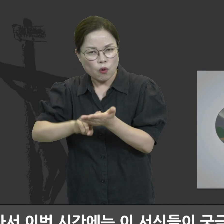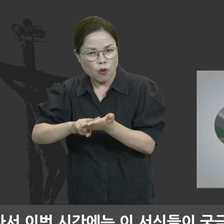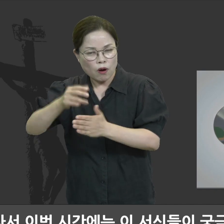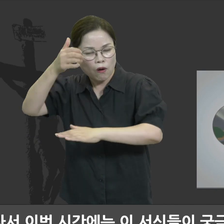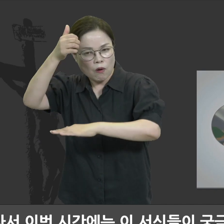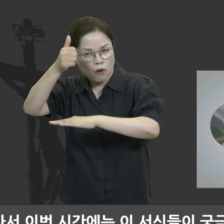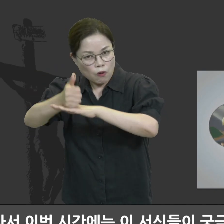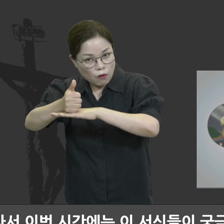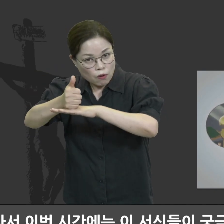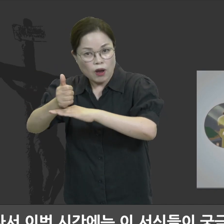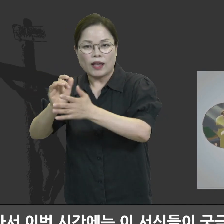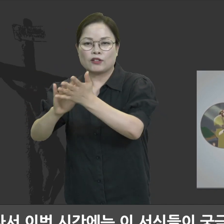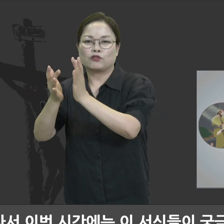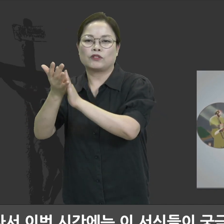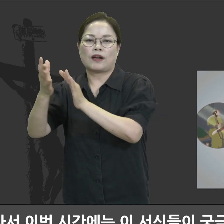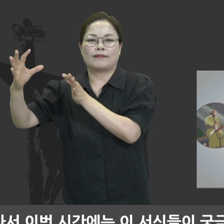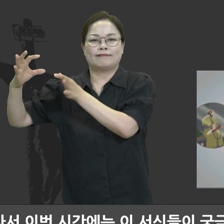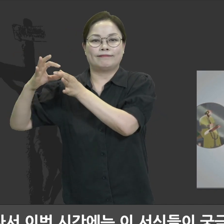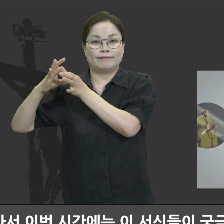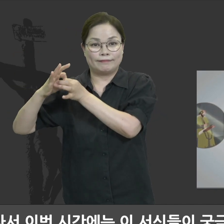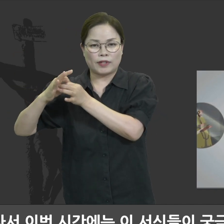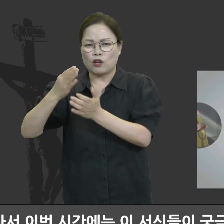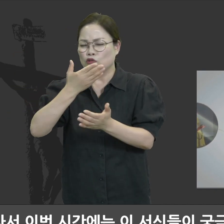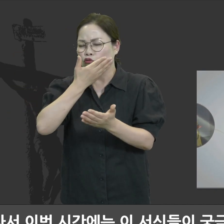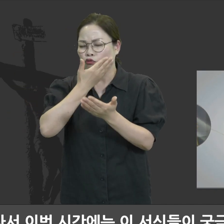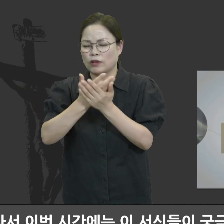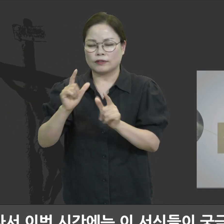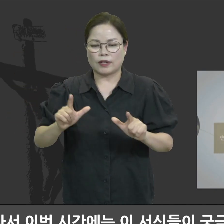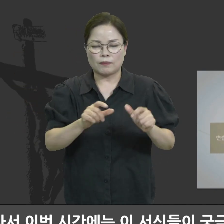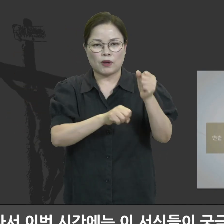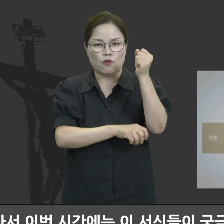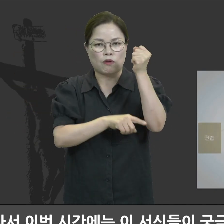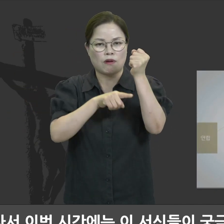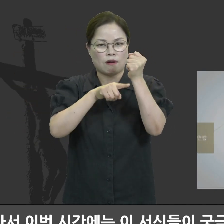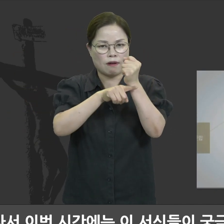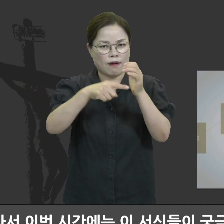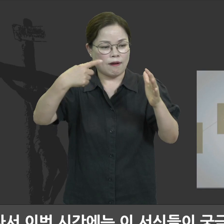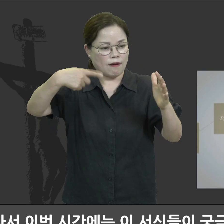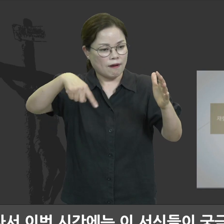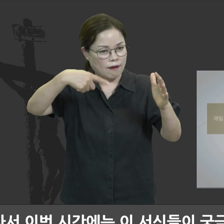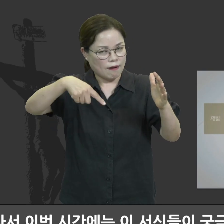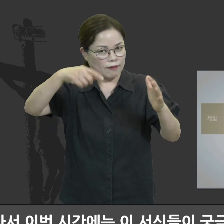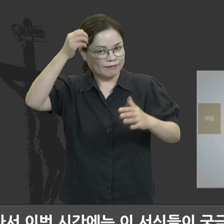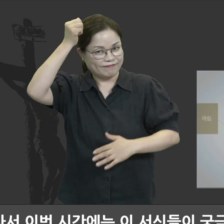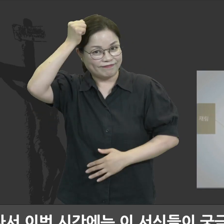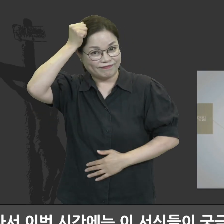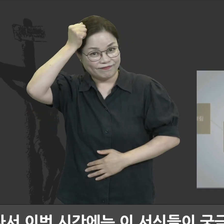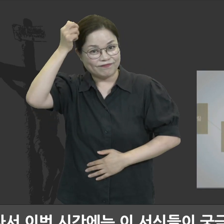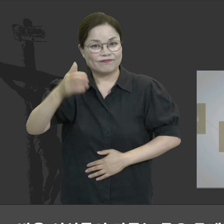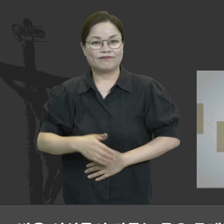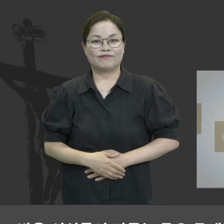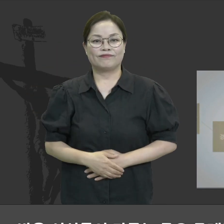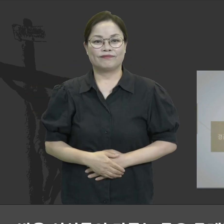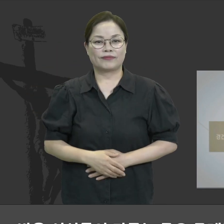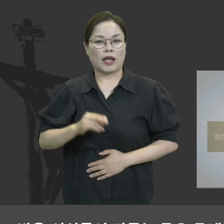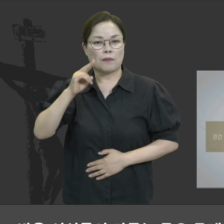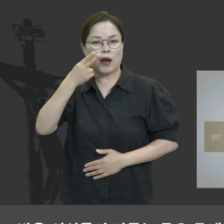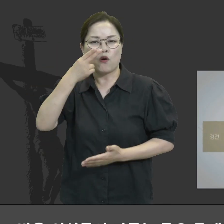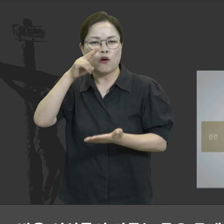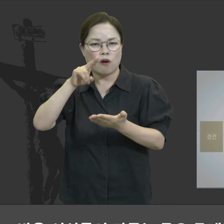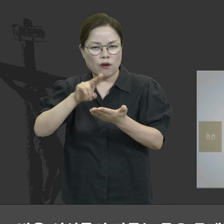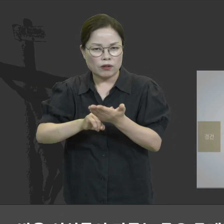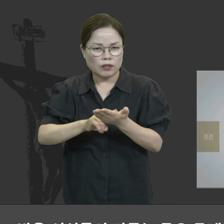서신들이 궁극적으로 예수님과 연결되는 중요한 삶의 원리를 가르친다는 것을 기억하며 바울